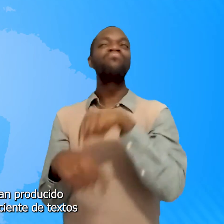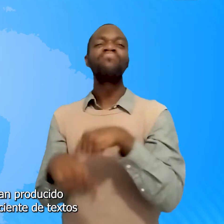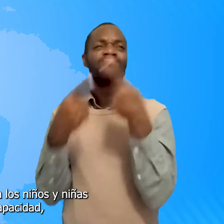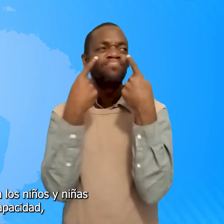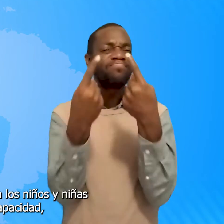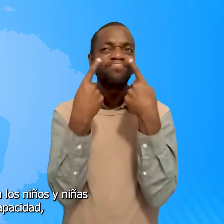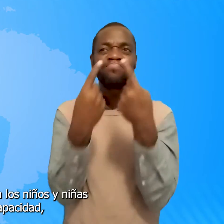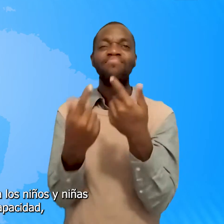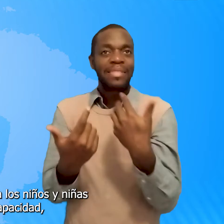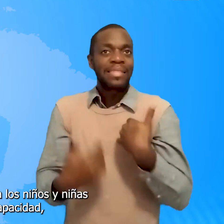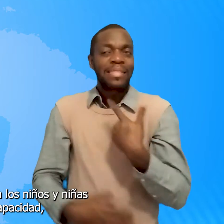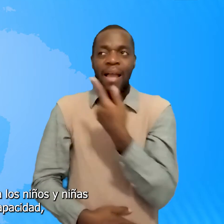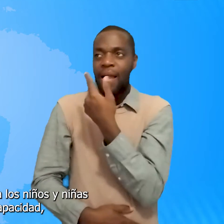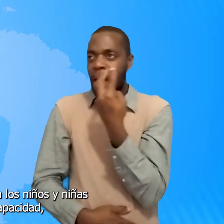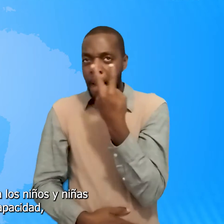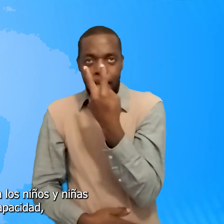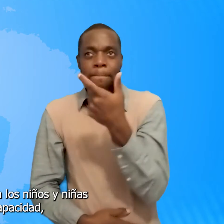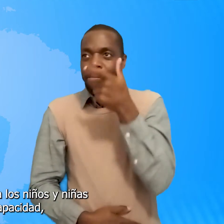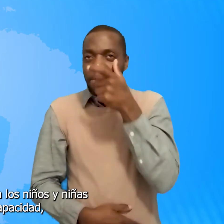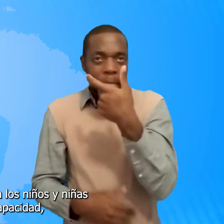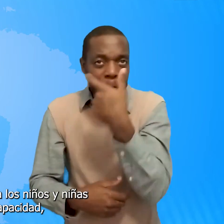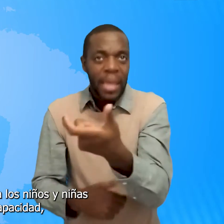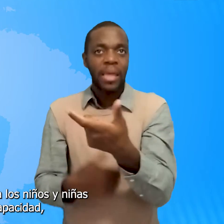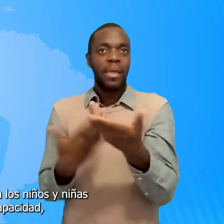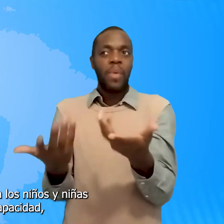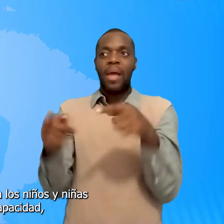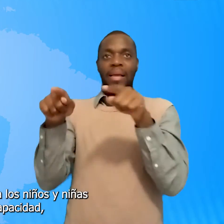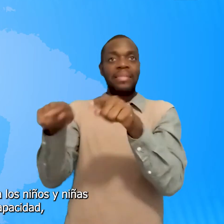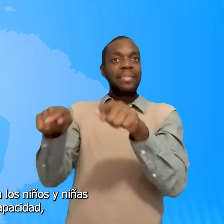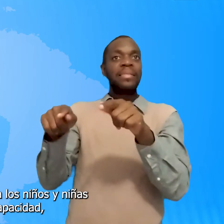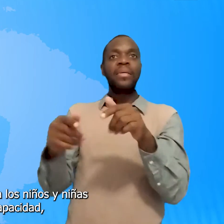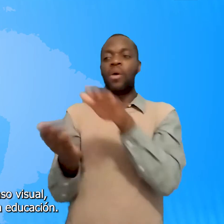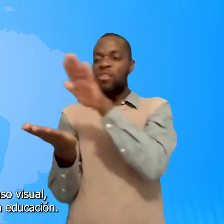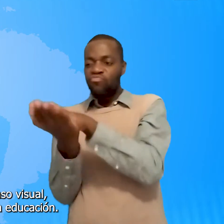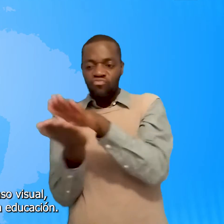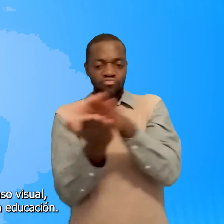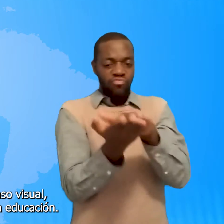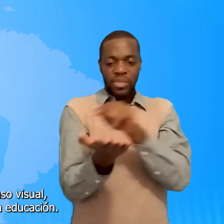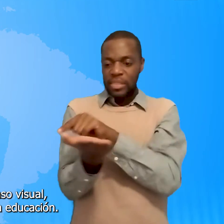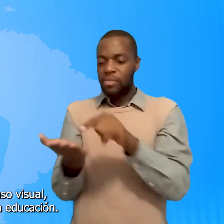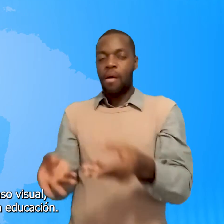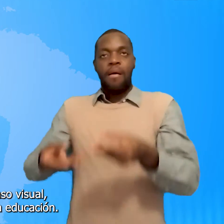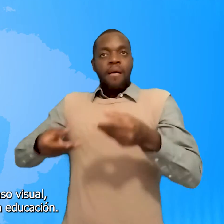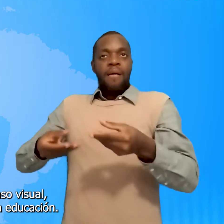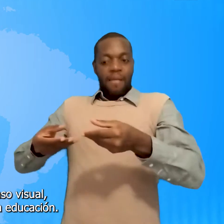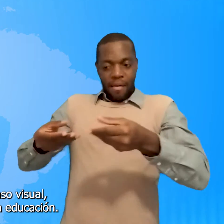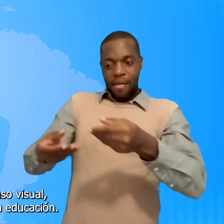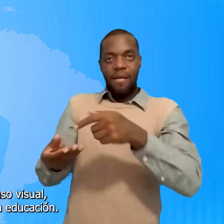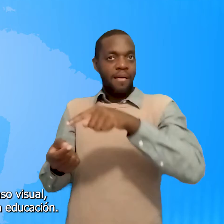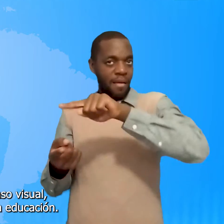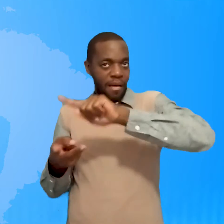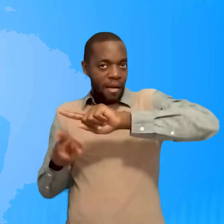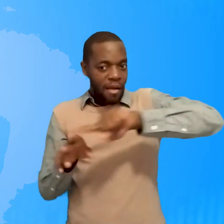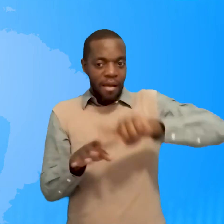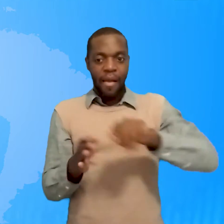de textos que les permitan a los niños y niñas con discapacidad, en este caso visual, acceder a la educación. Y